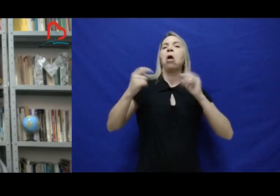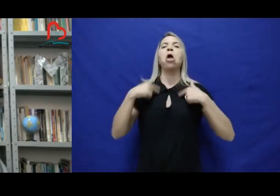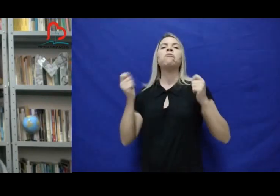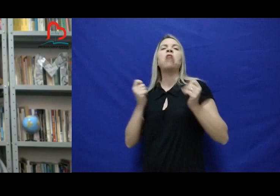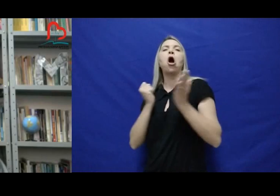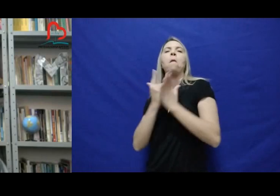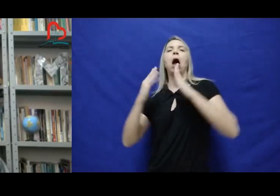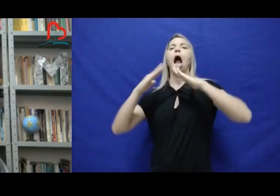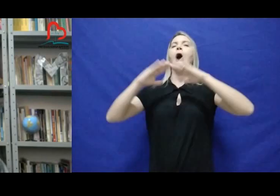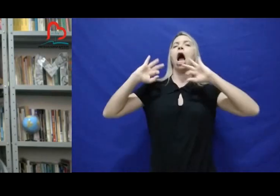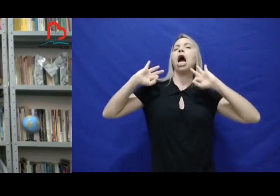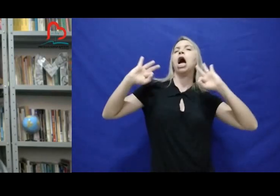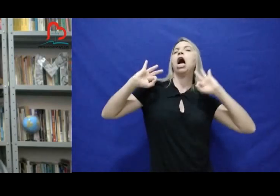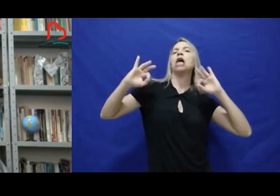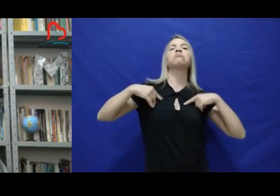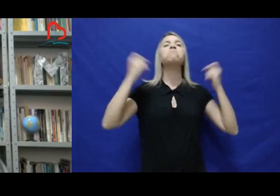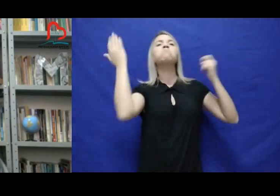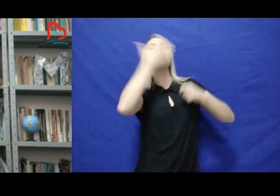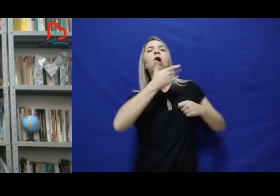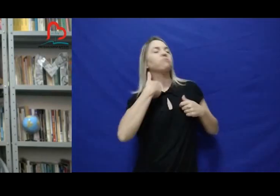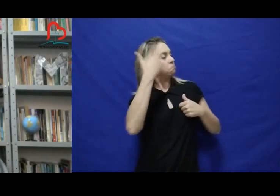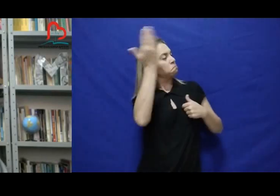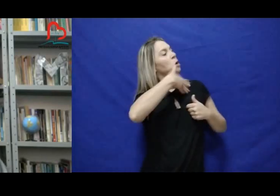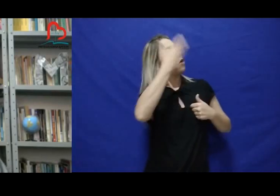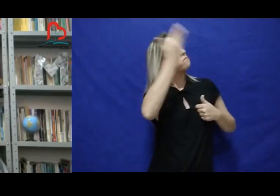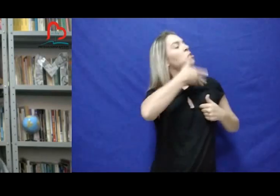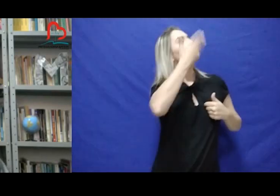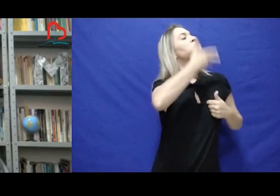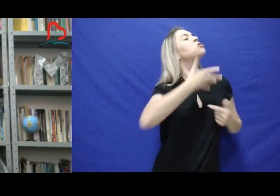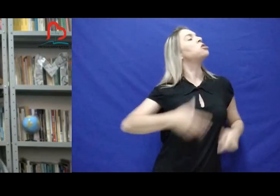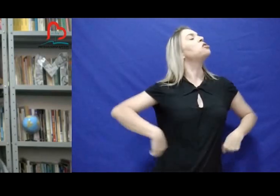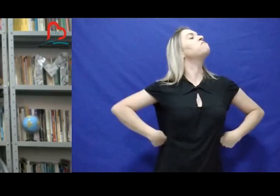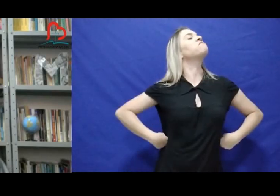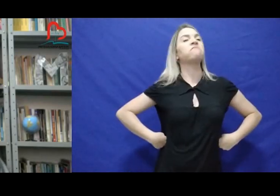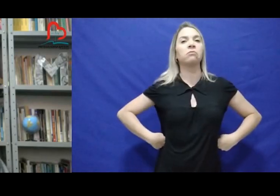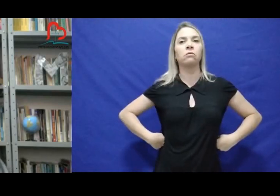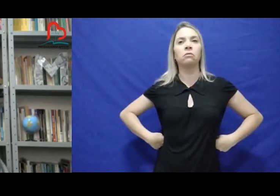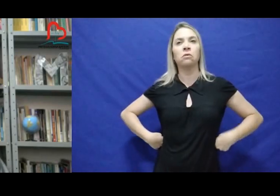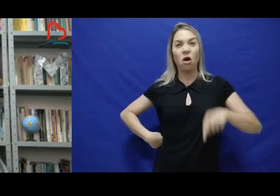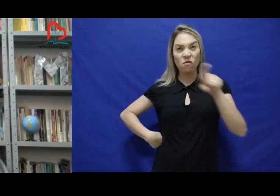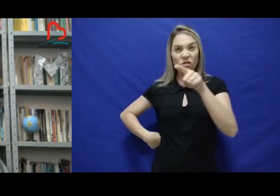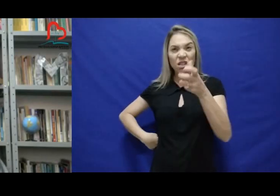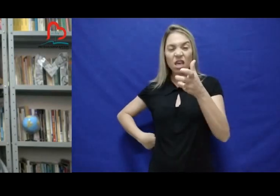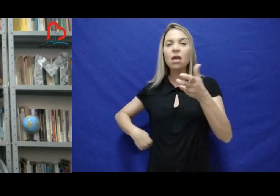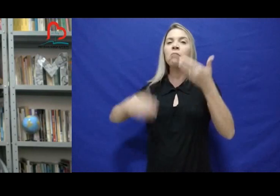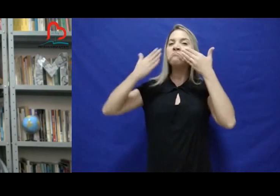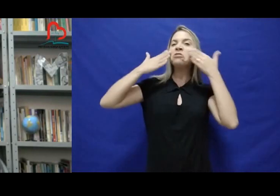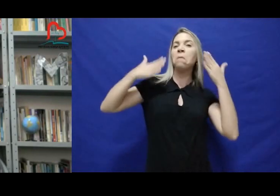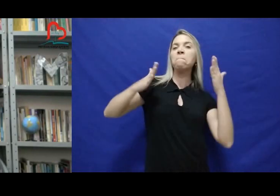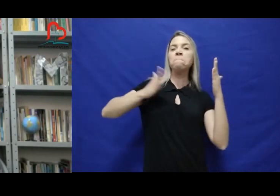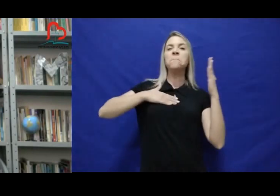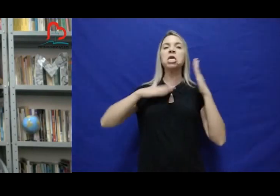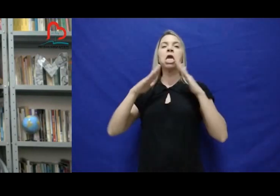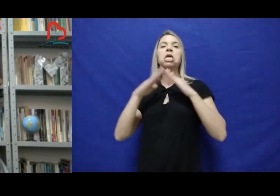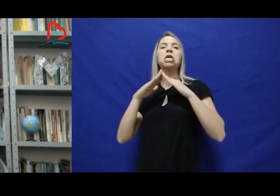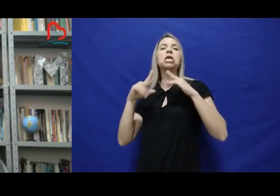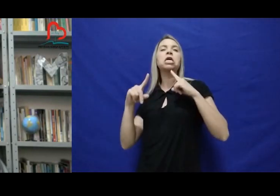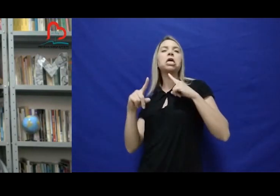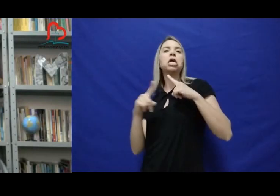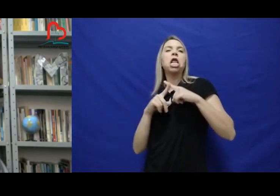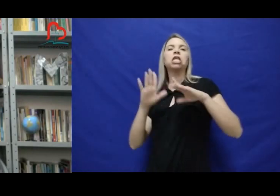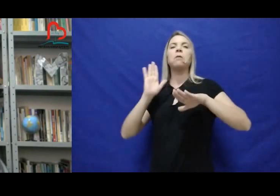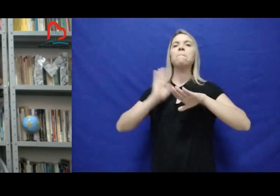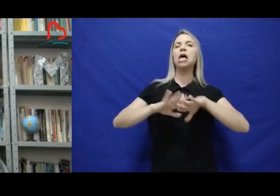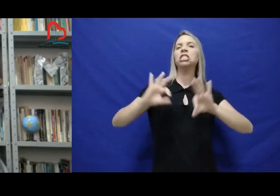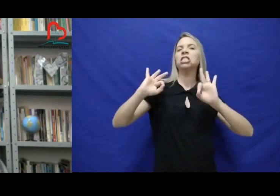bens e construir um império? Você cede à tentação de querer que a sua igreja seja a mais